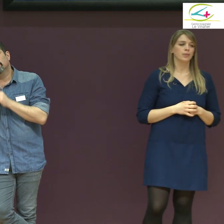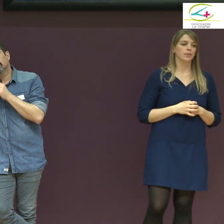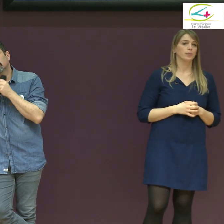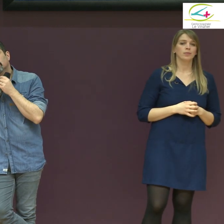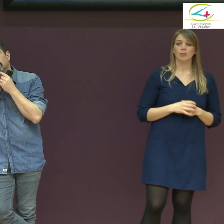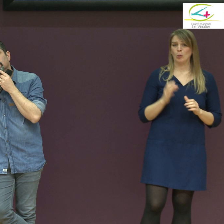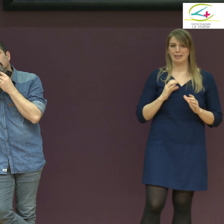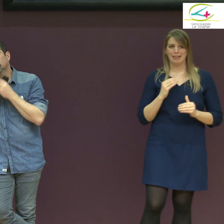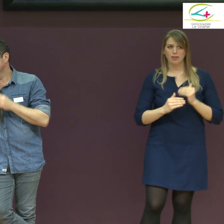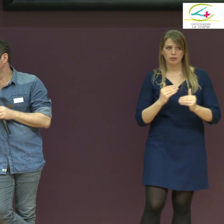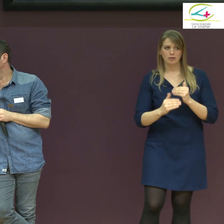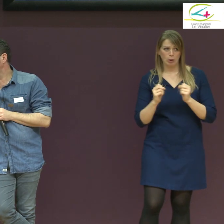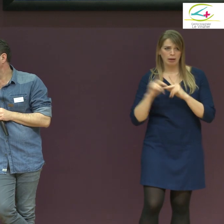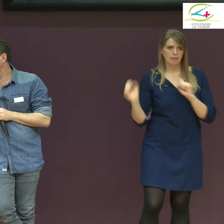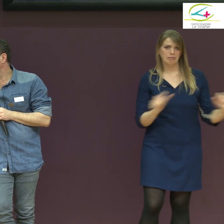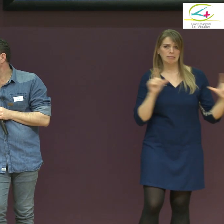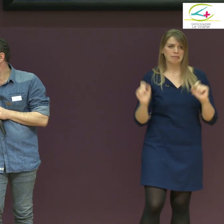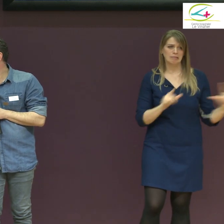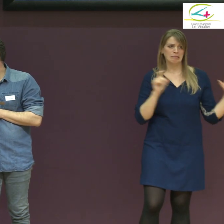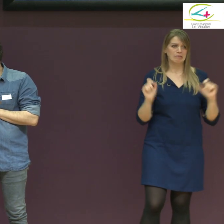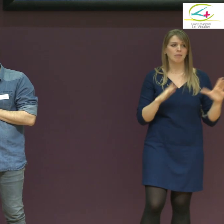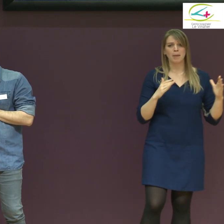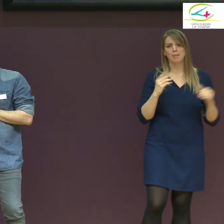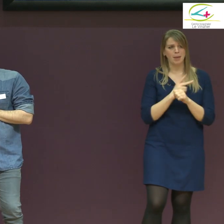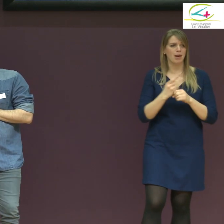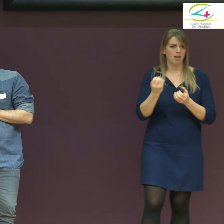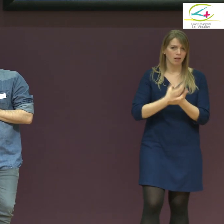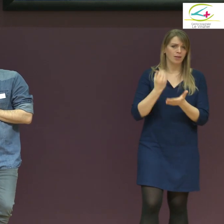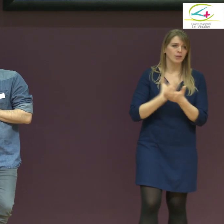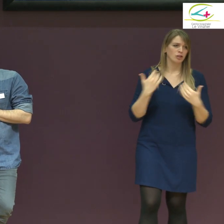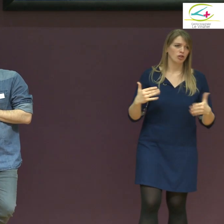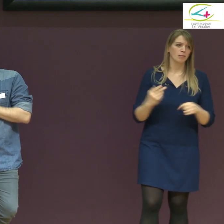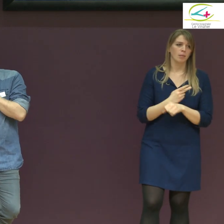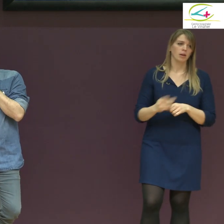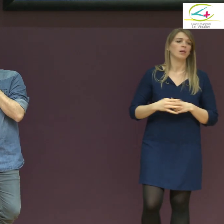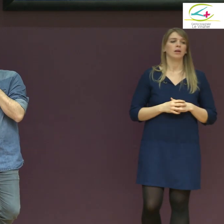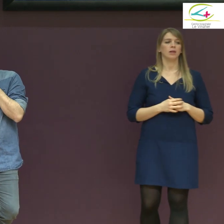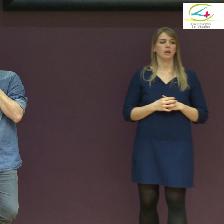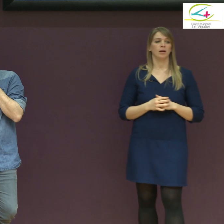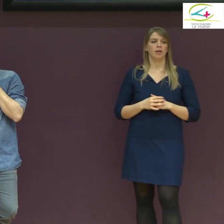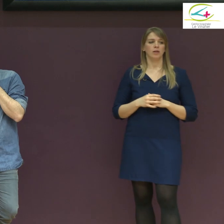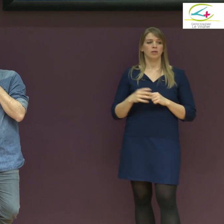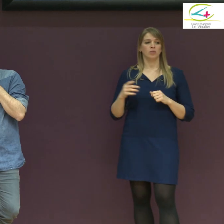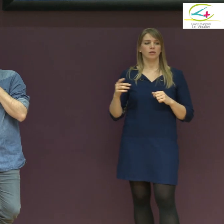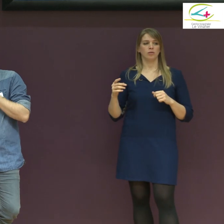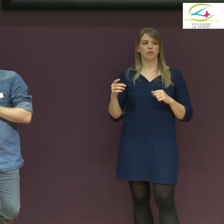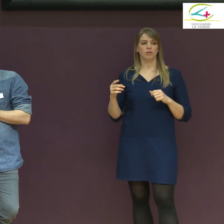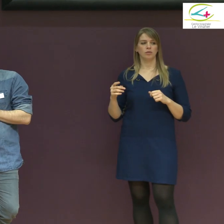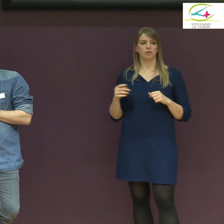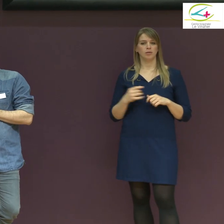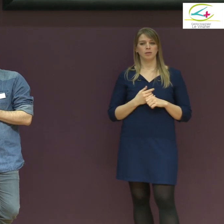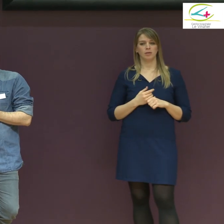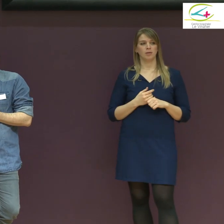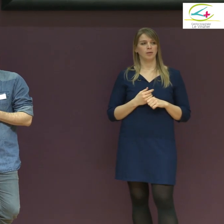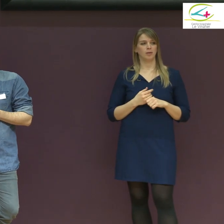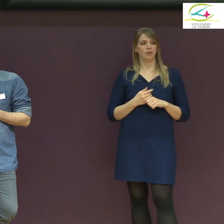On essaie d'avancer un petit peu. Ouais. Même si on a déjà dit pas mal de choses intéressantes, je crois, mais on essaie de. Enfin, vous avez dit pas mal de choses intéressantes.